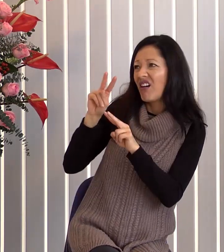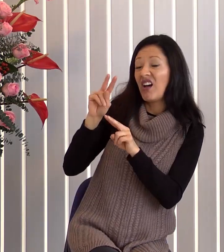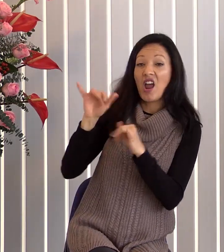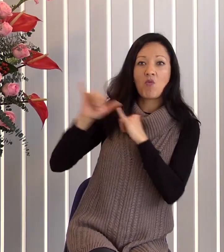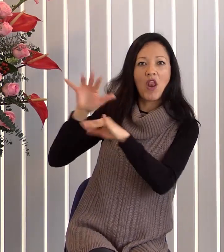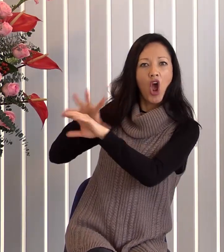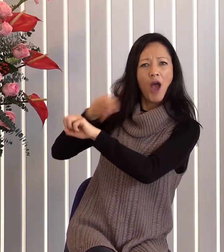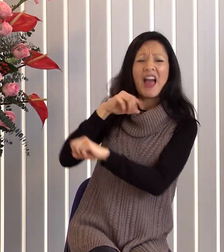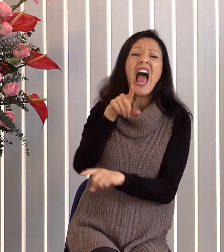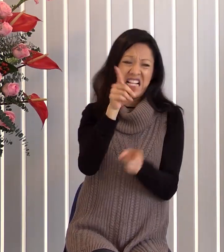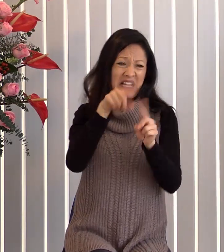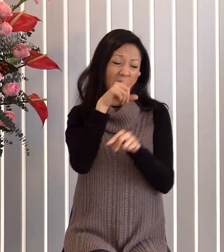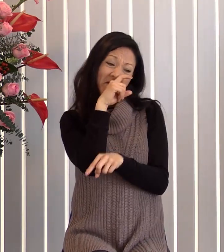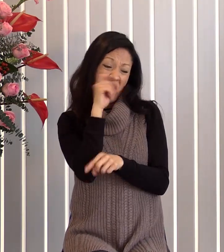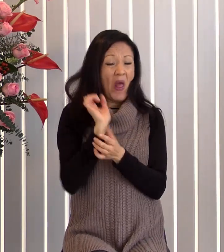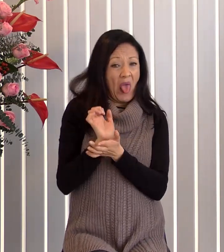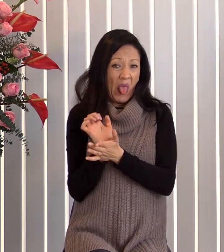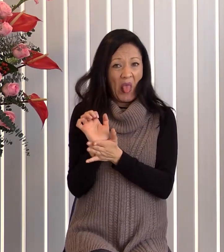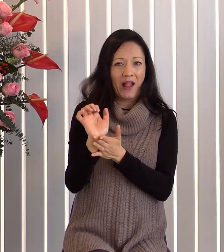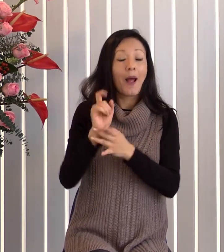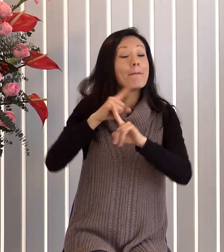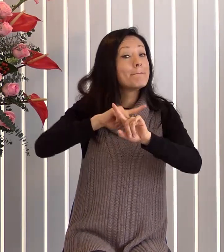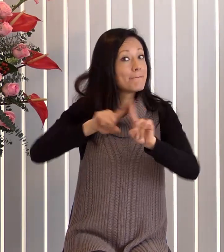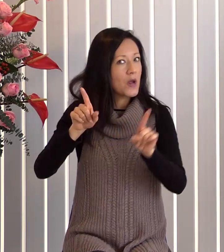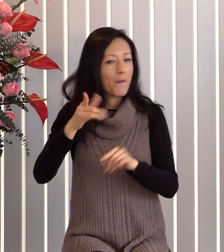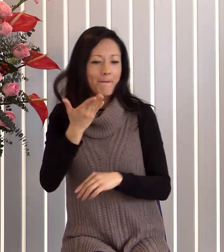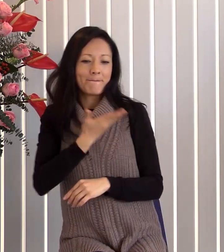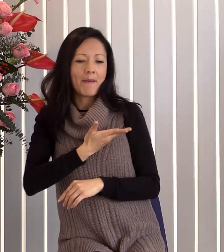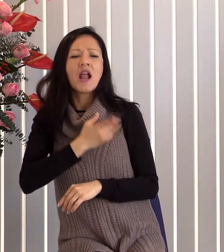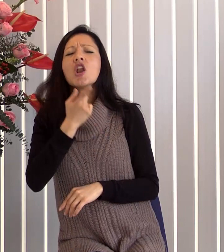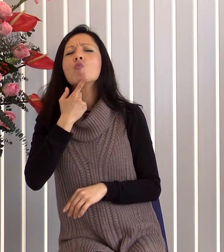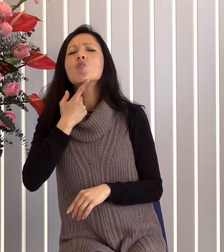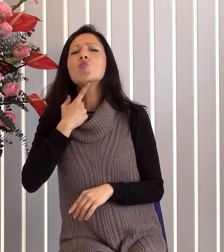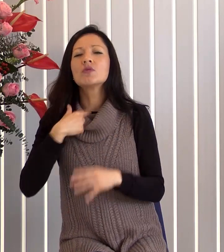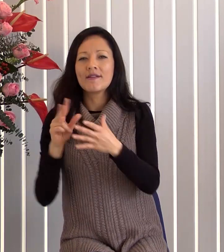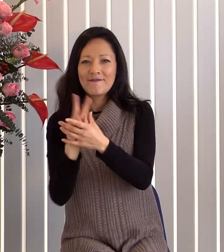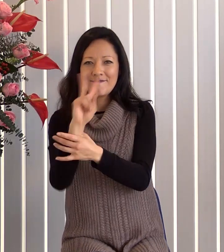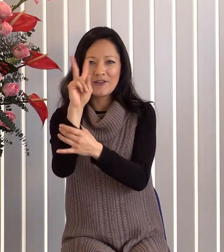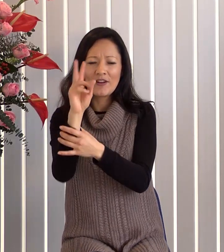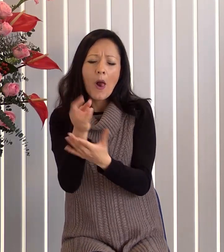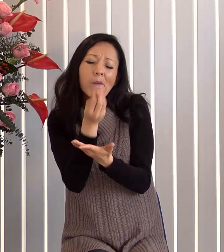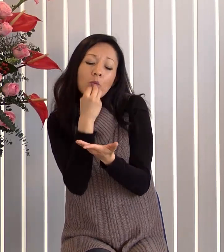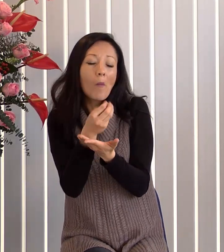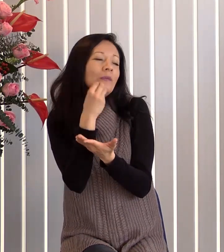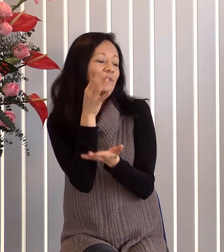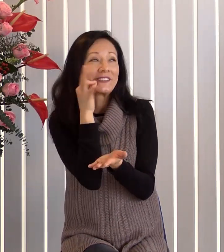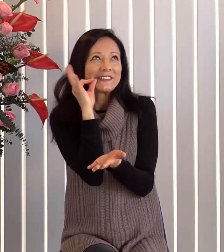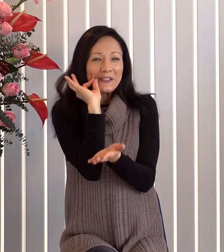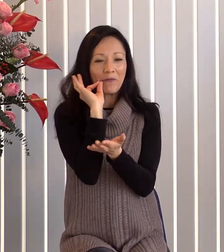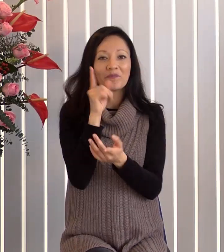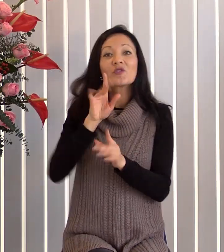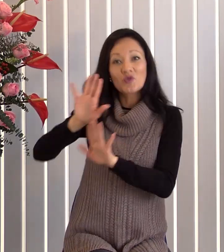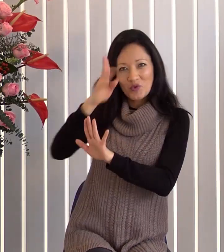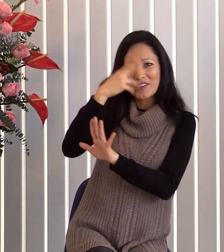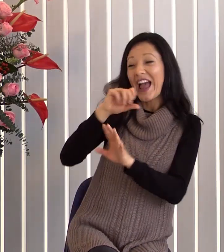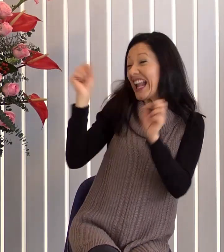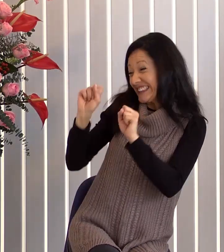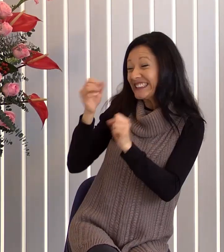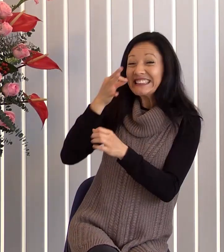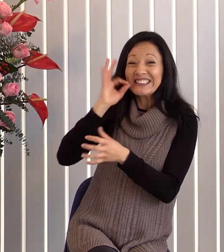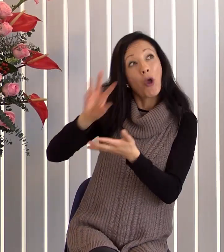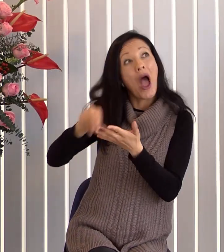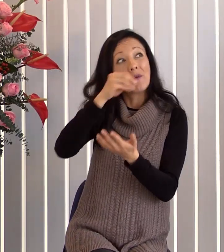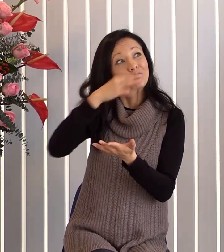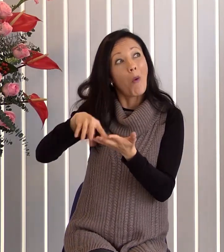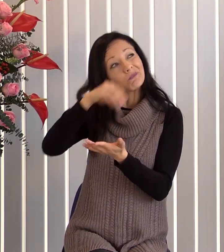también. Pero si la mamá le encanta el brócoli, brócoli rico, los niños, brócoli rico, y